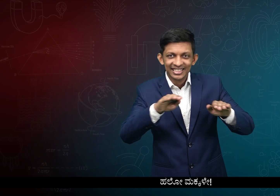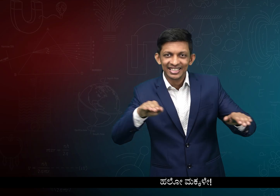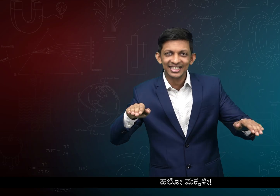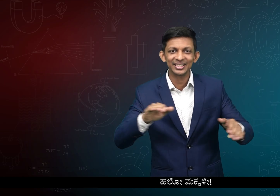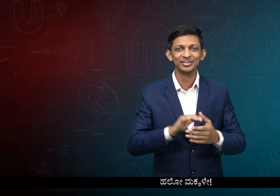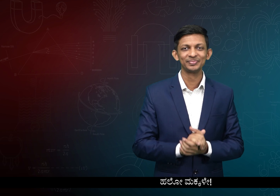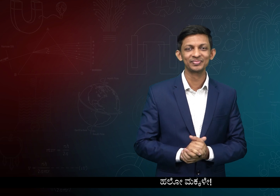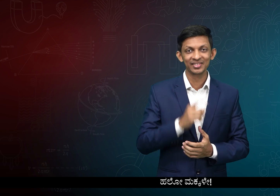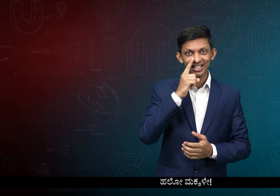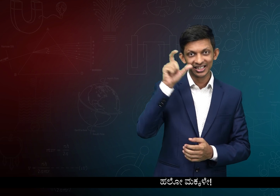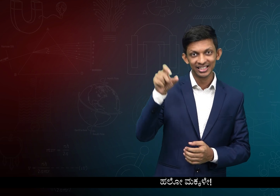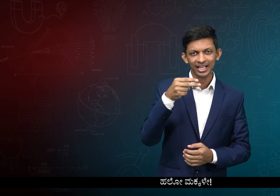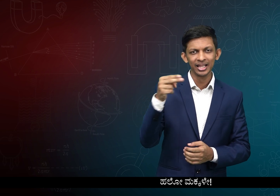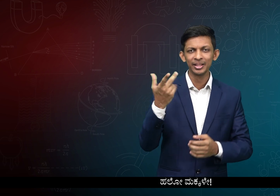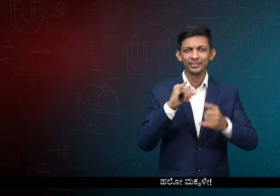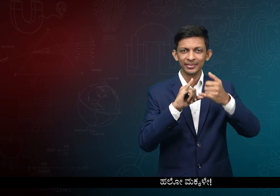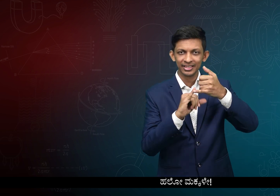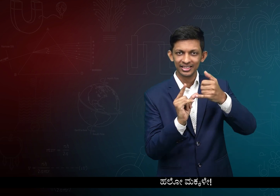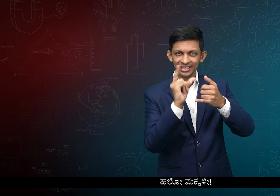ಹಲೋ ಮಕ್ಕಳೇ,